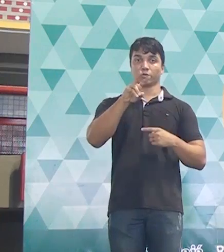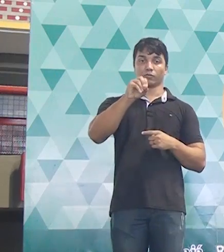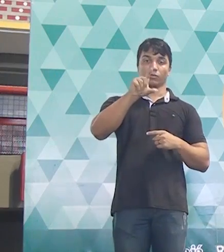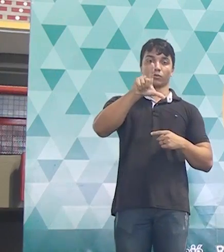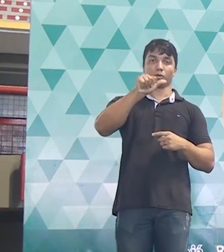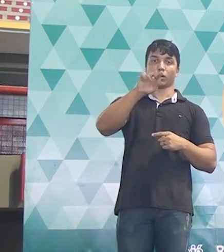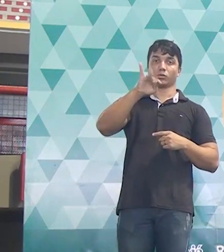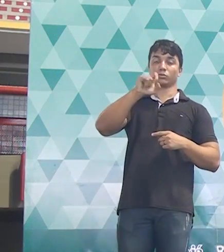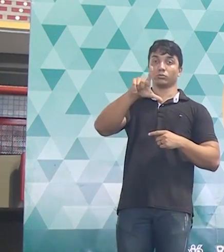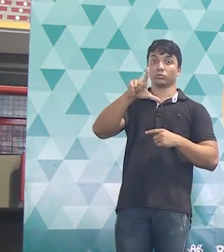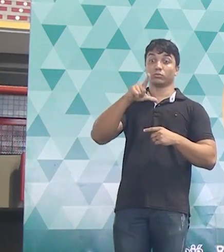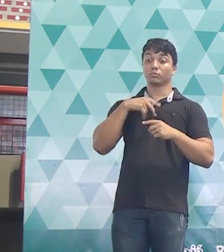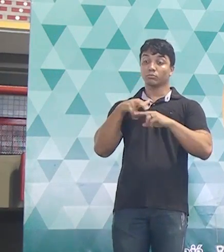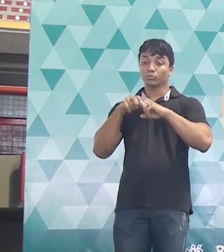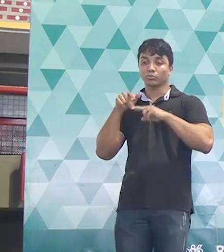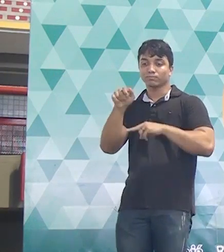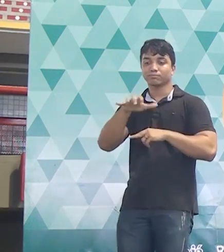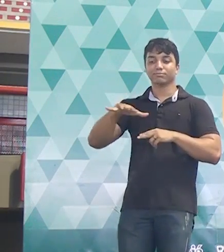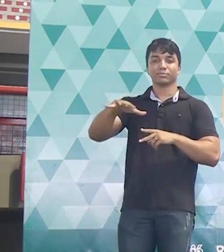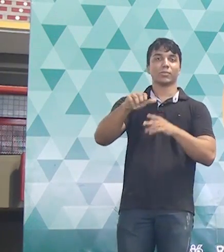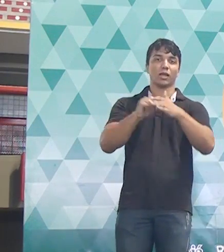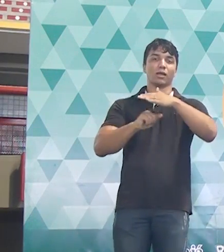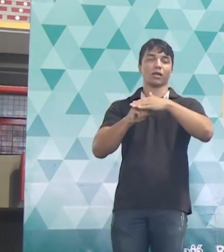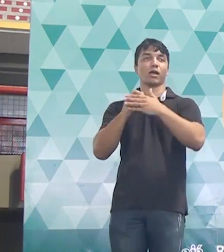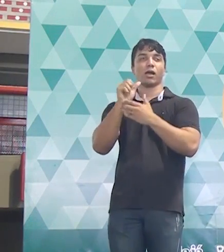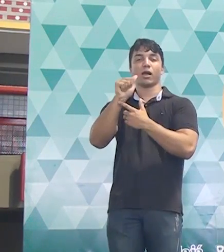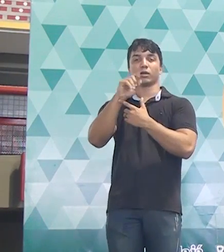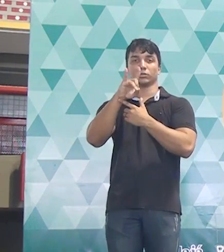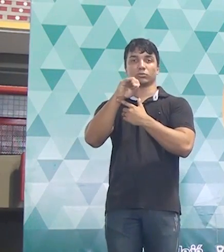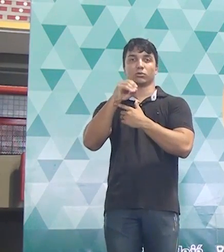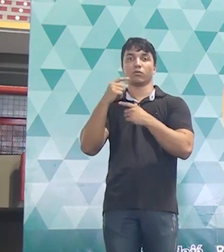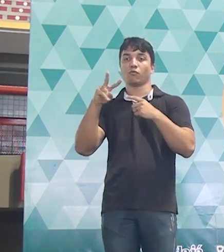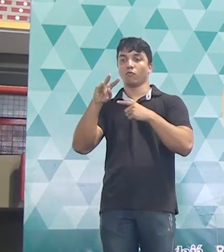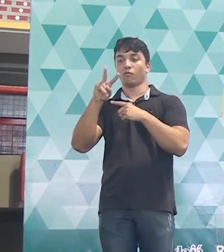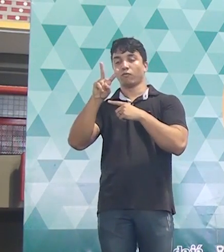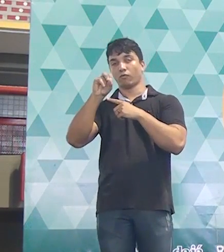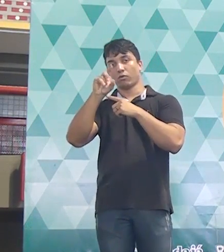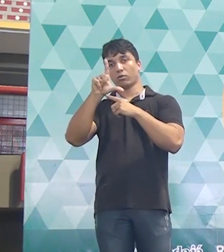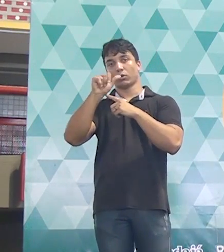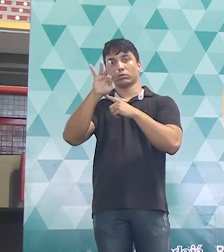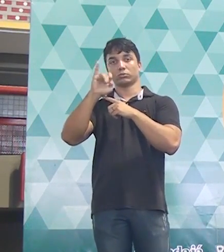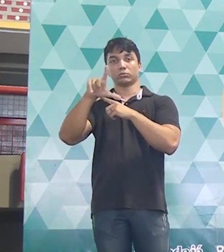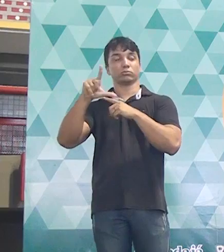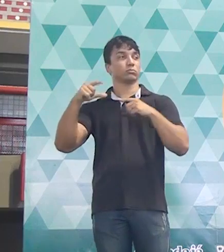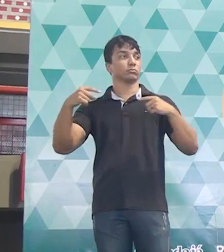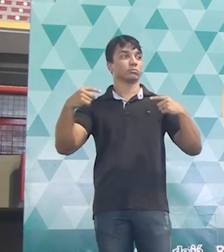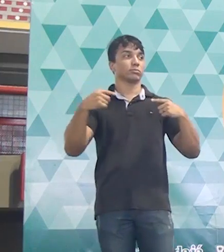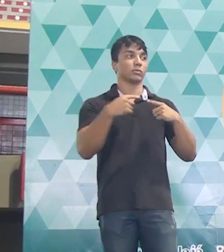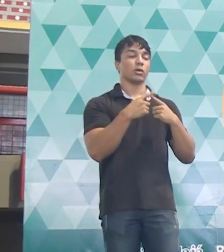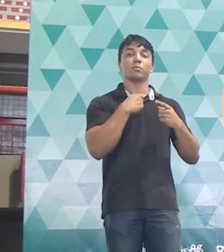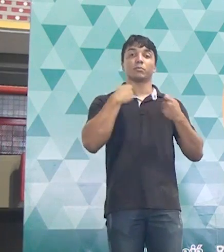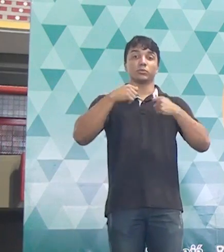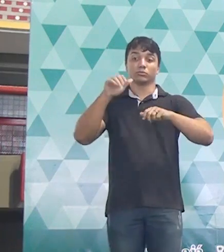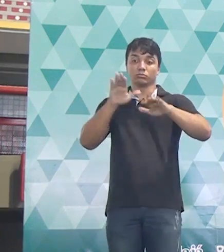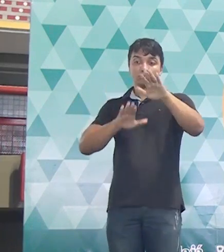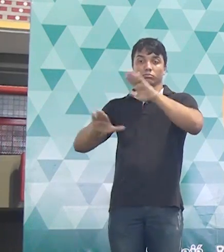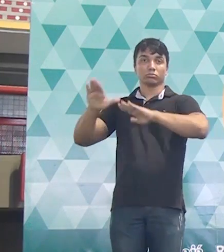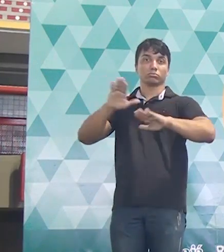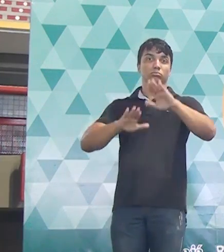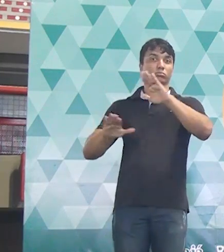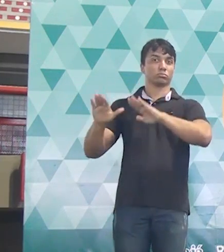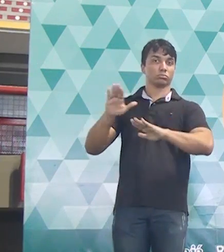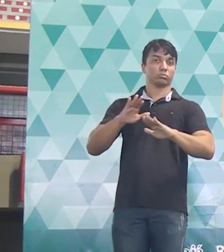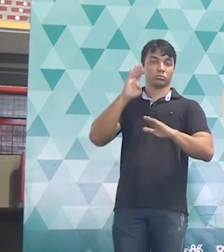Inclusive, o fato dos ácidos serem voláteis aumenta um pouquinho mais o cuidado que eu devo ter com eles.